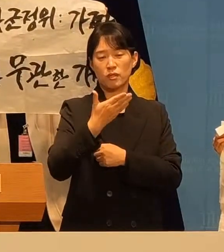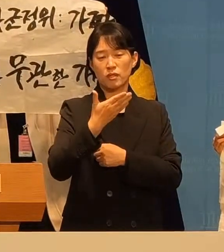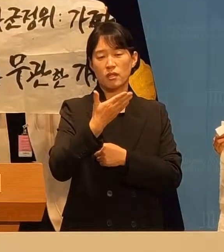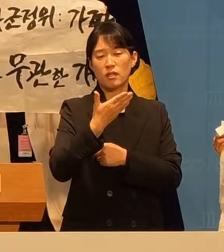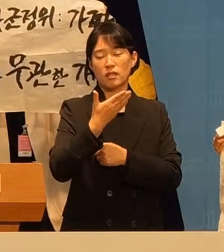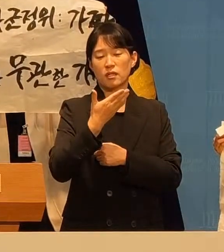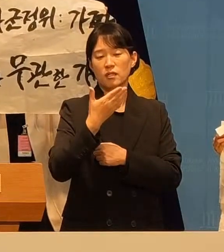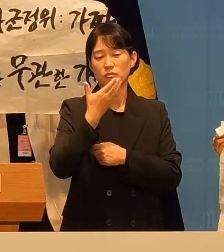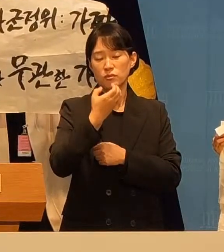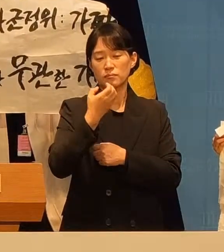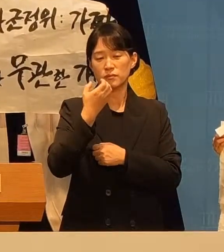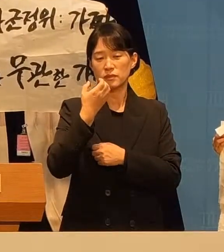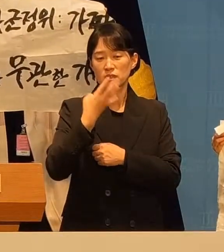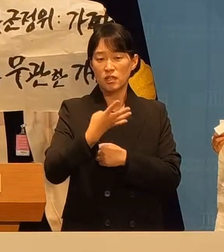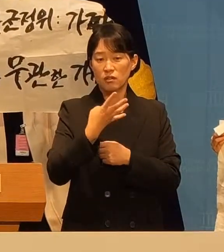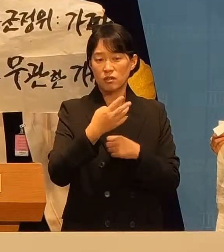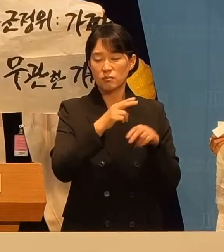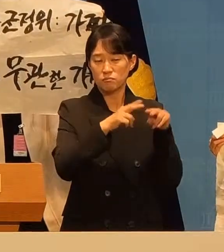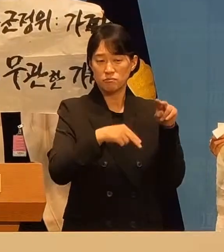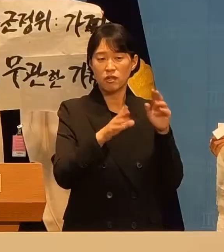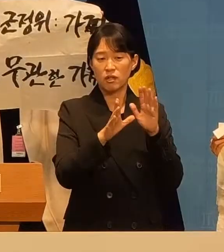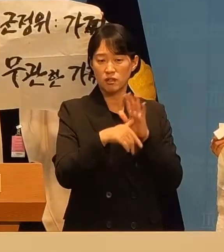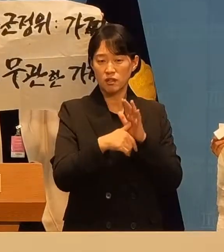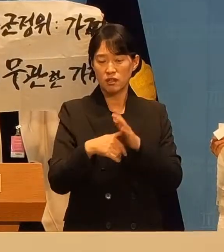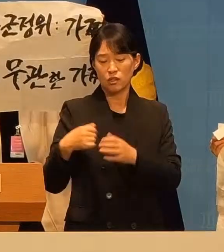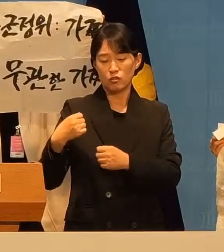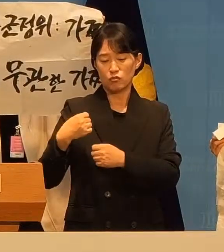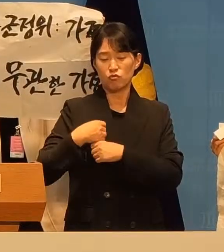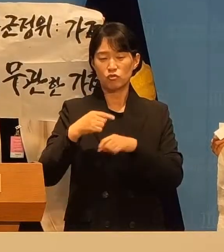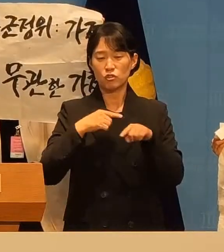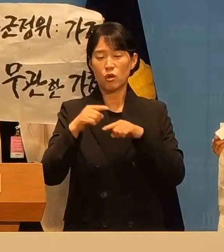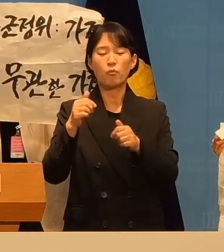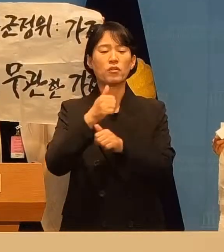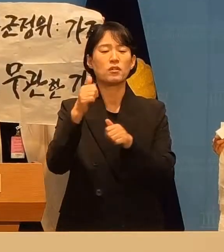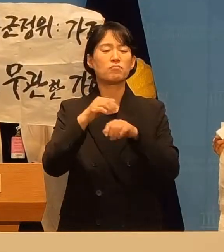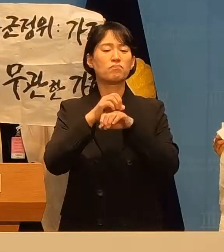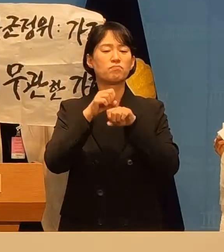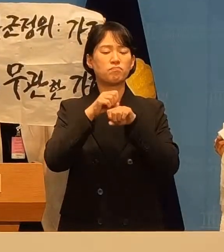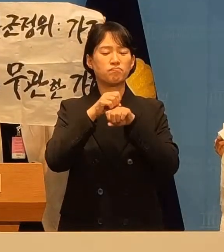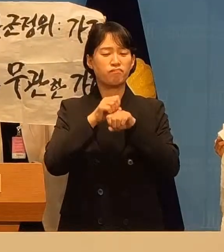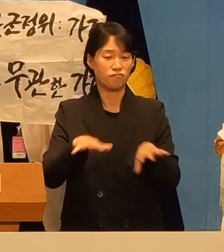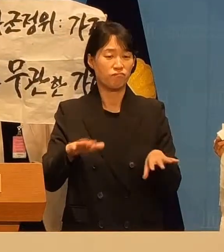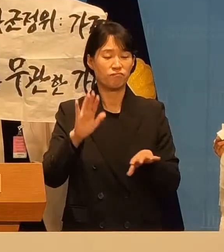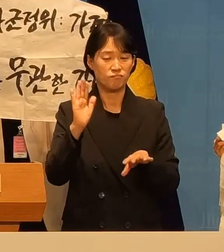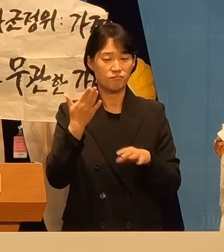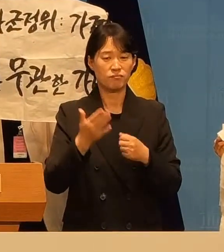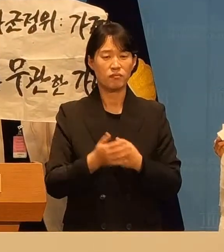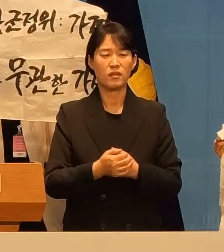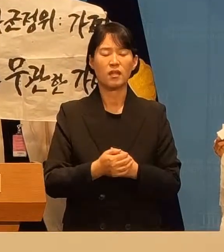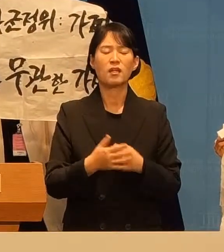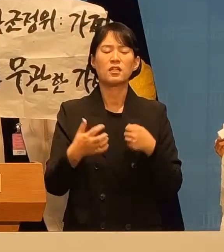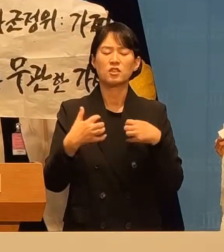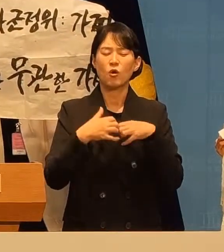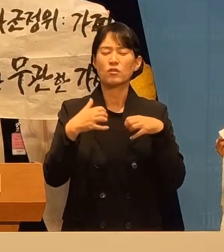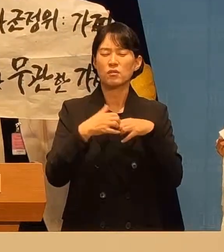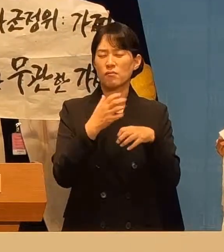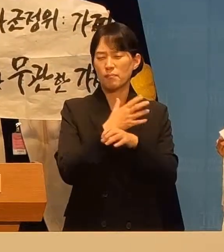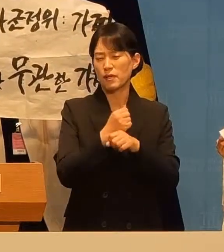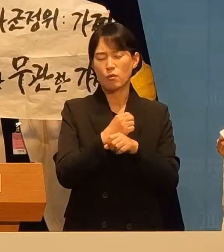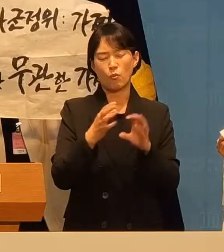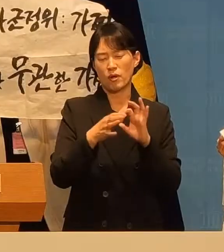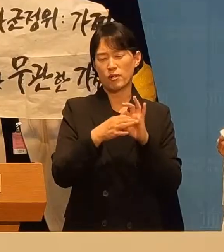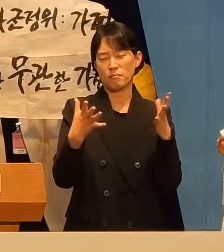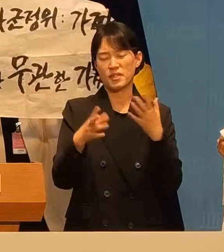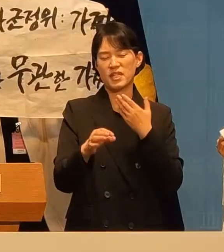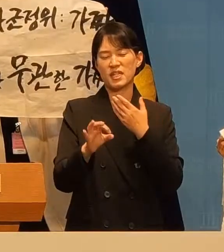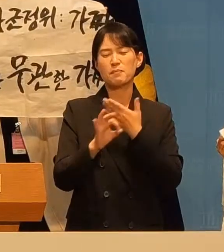철수하면서 군정위는 붕괴된 것이다. 유엔사가 운영하는 유엔사 군정위는 정전협정과 무관한